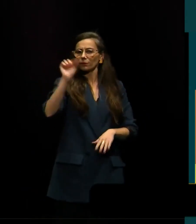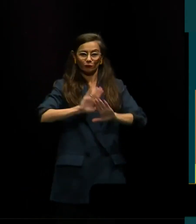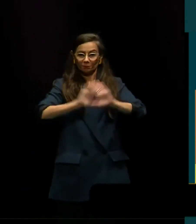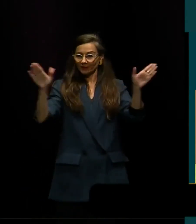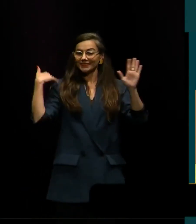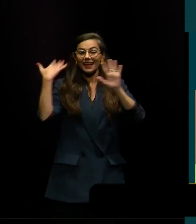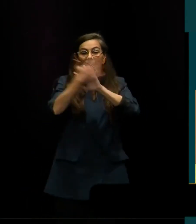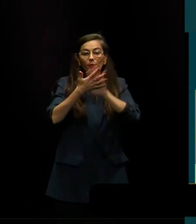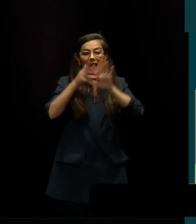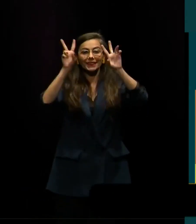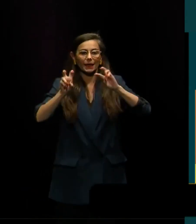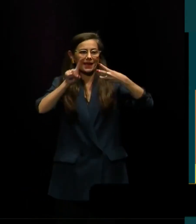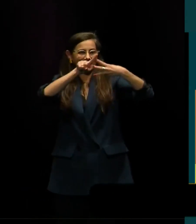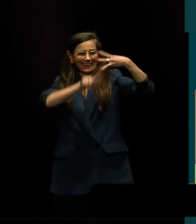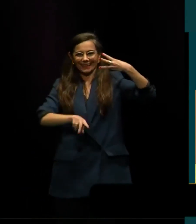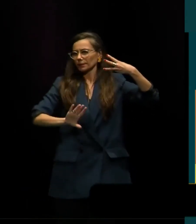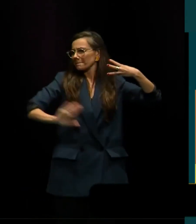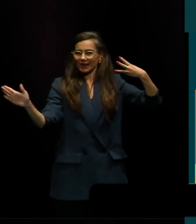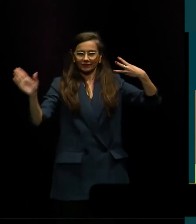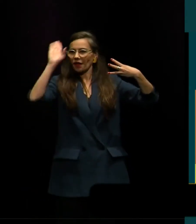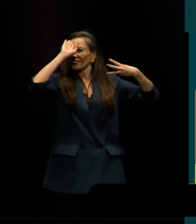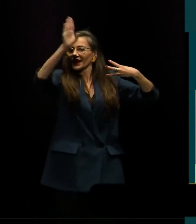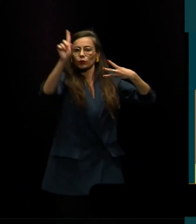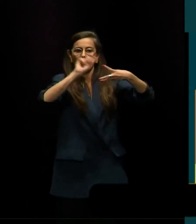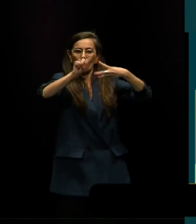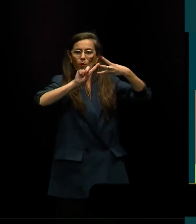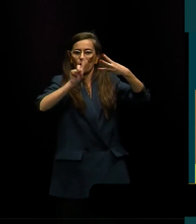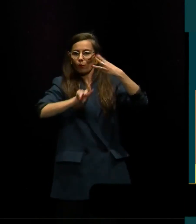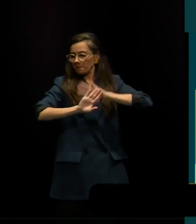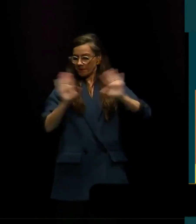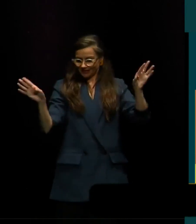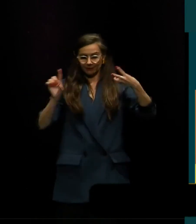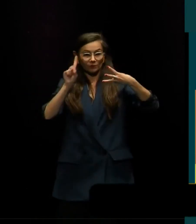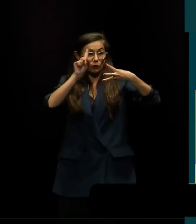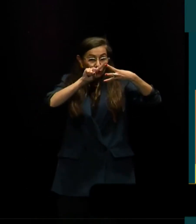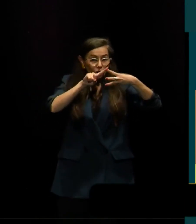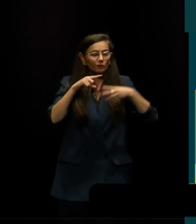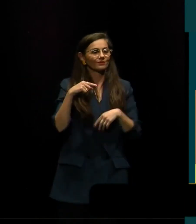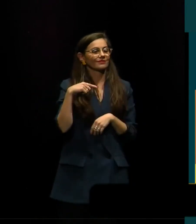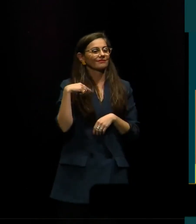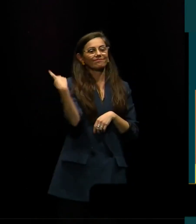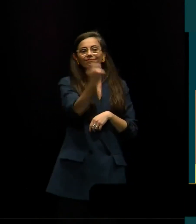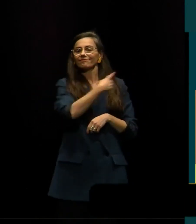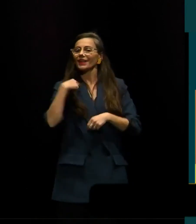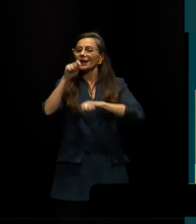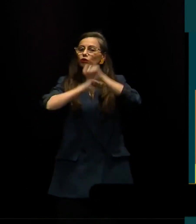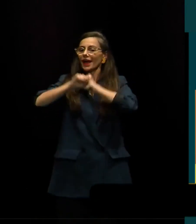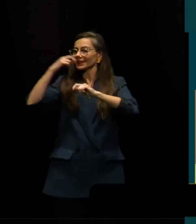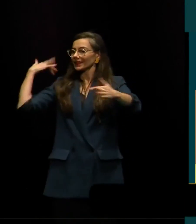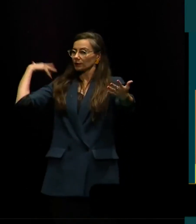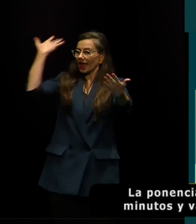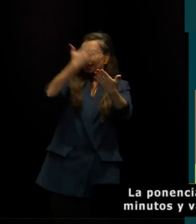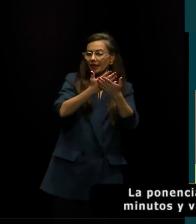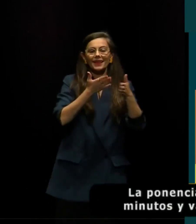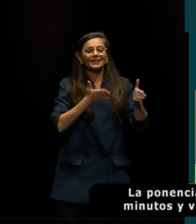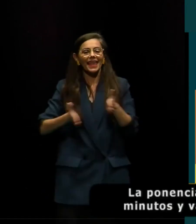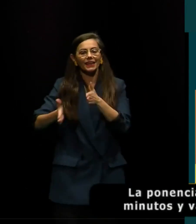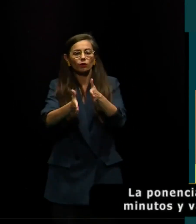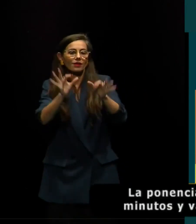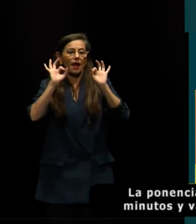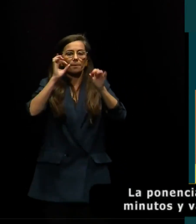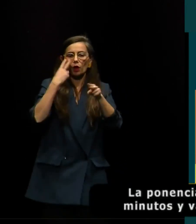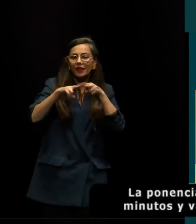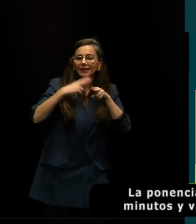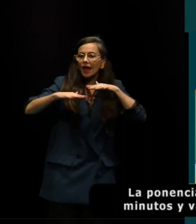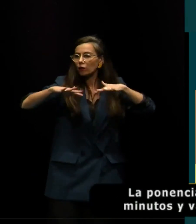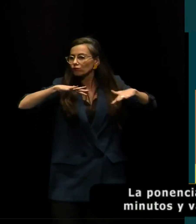La ponencia va a durar 30 minutos y vamos a trabajar sobre 3 ejes fundamentales. El primero es